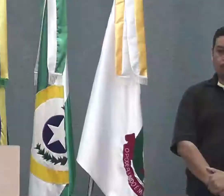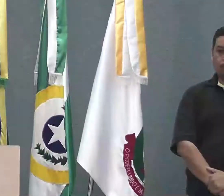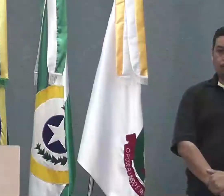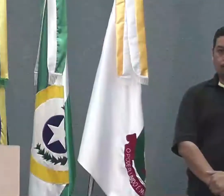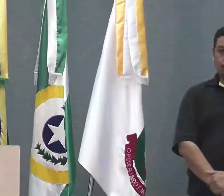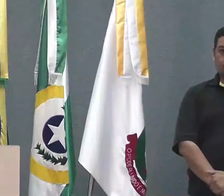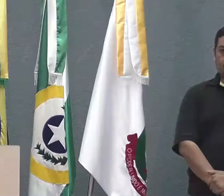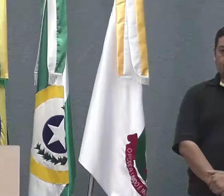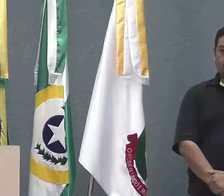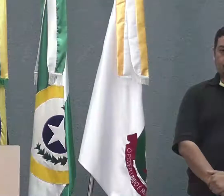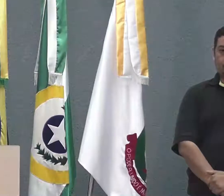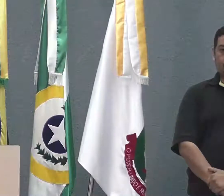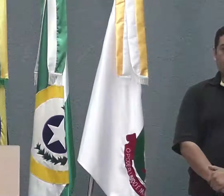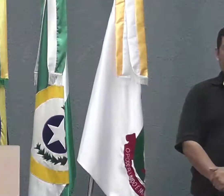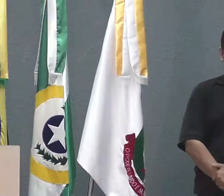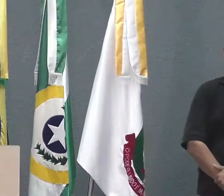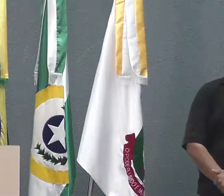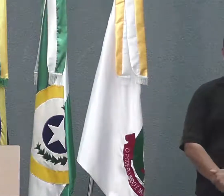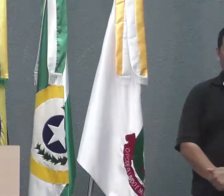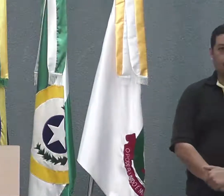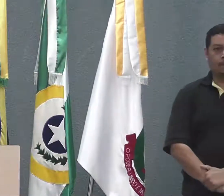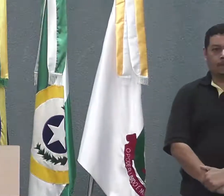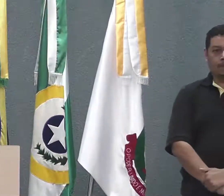Senhor presidente, mesa diretora,